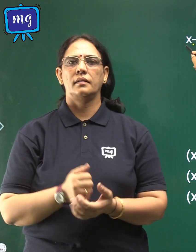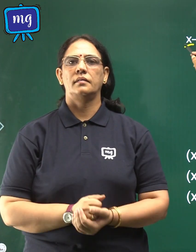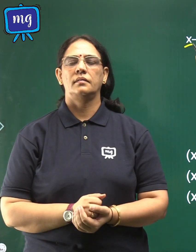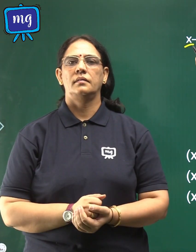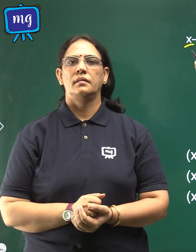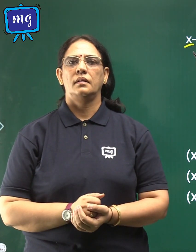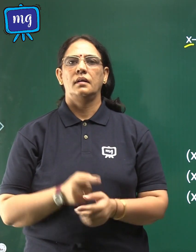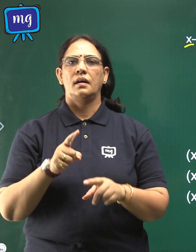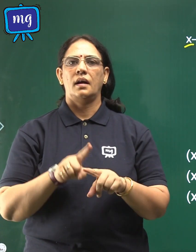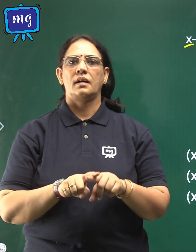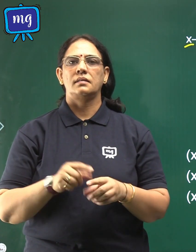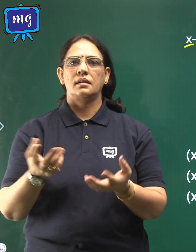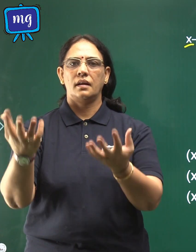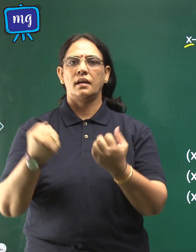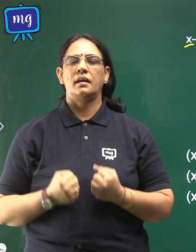एक्स लेंगे,